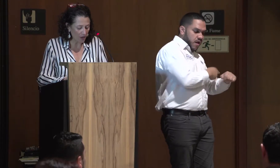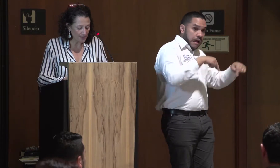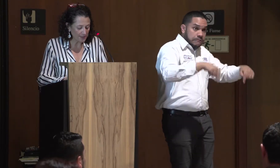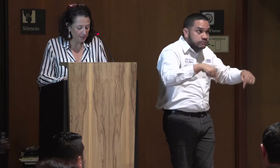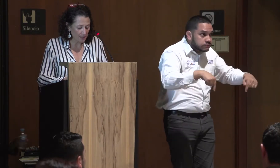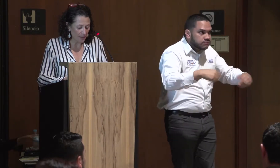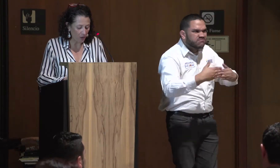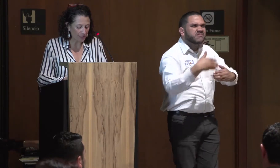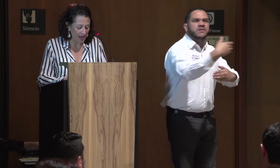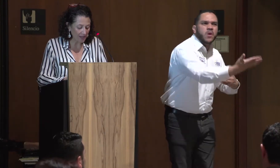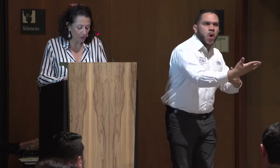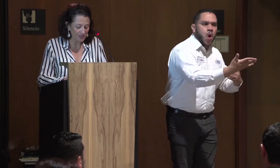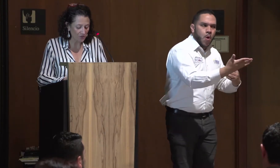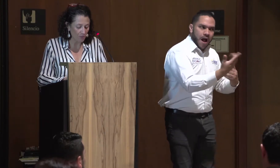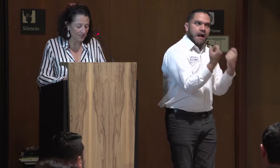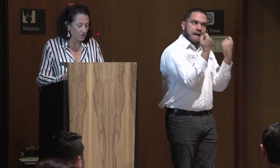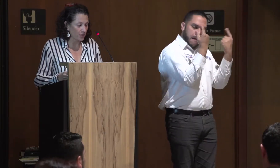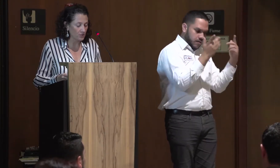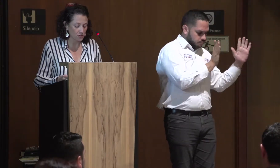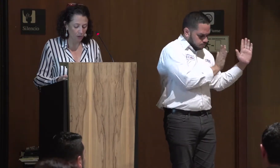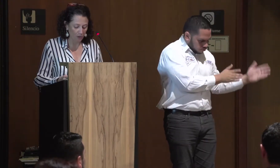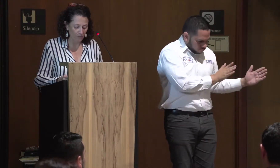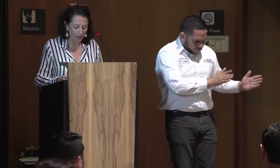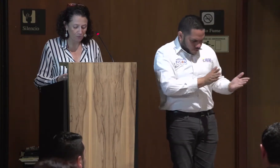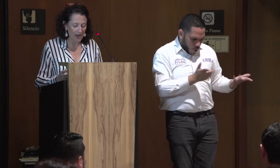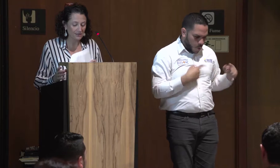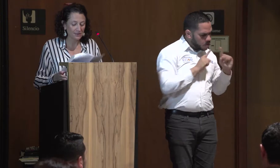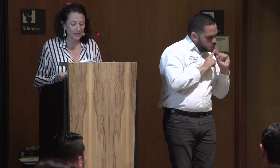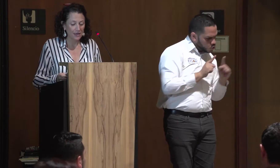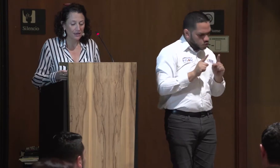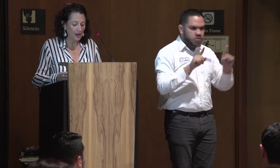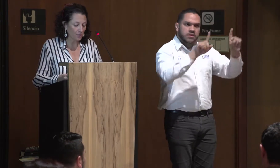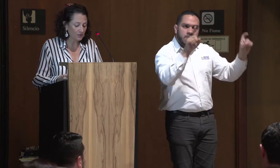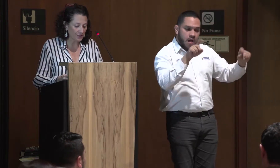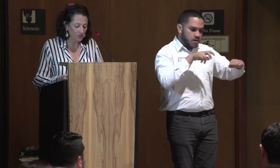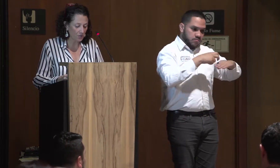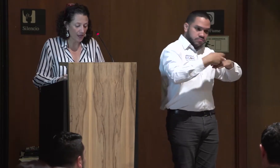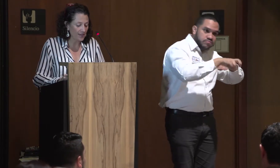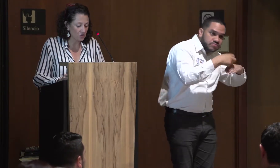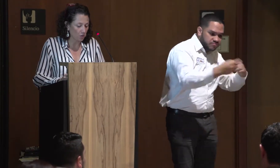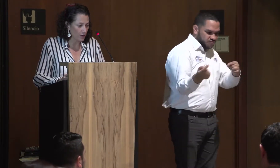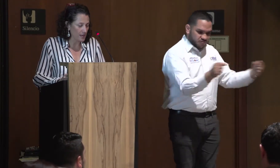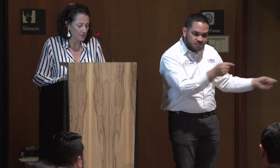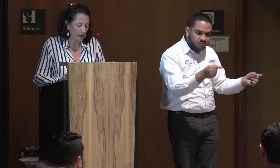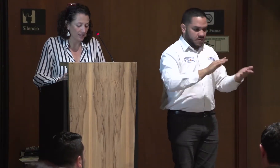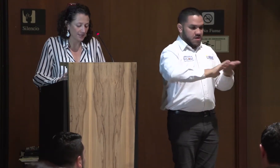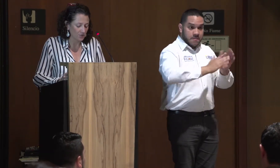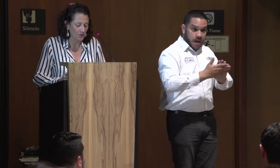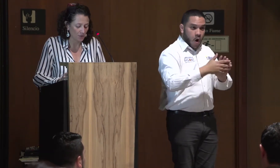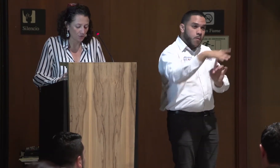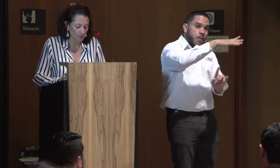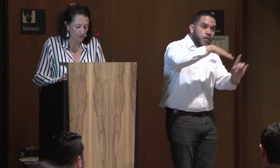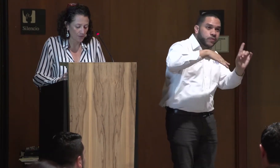un después para ordenar nuestras conversaciones sobre conflicto y paz y dar contexto e historia a lo que